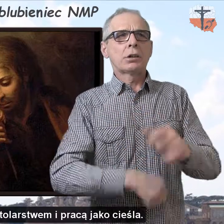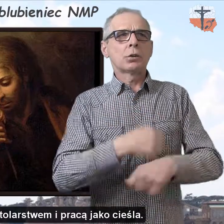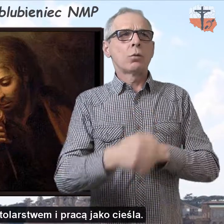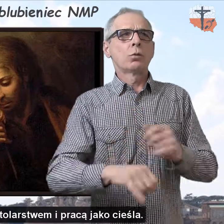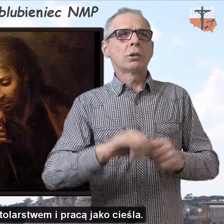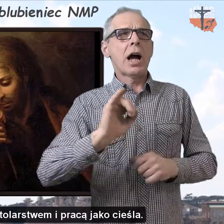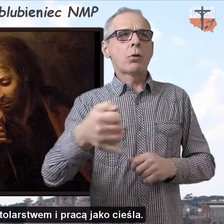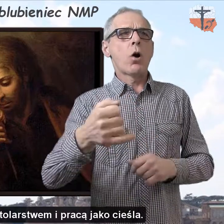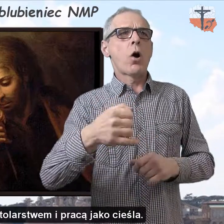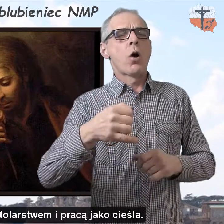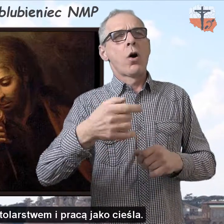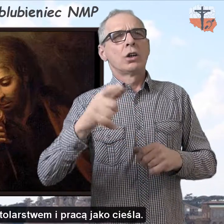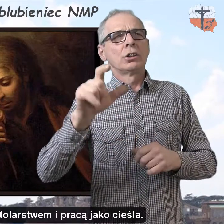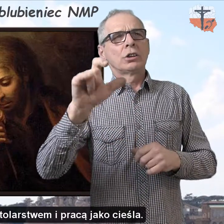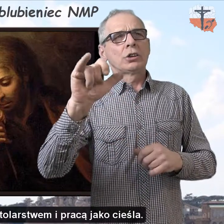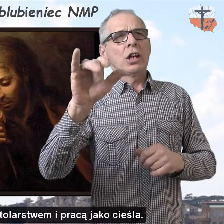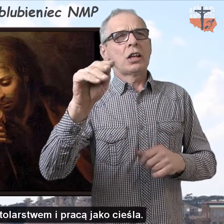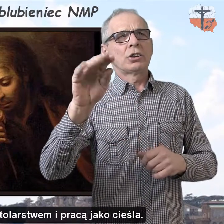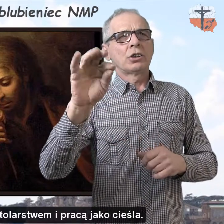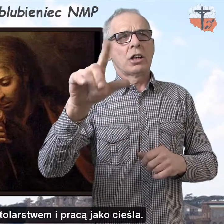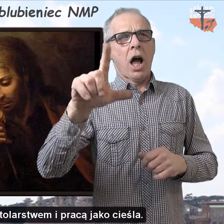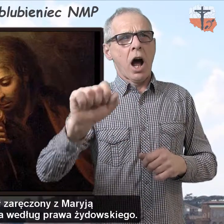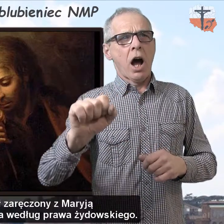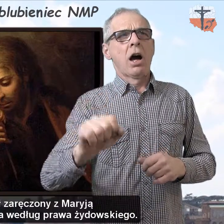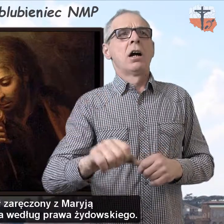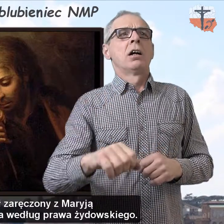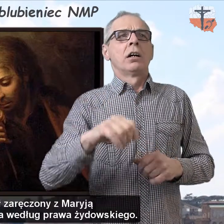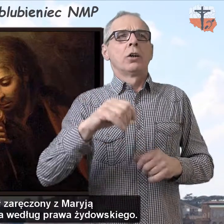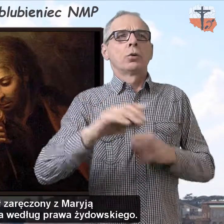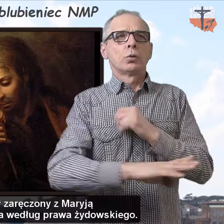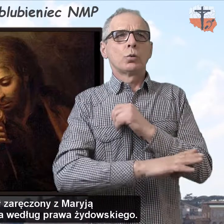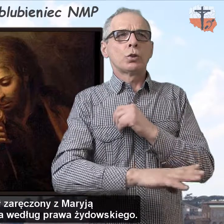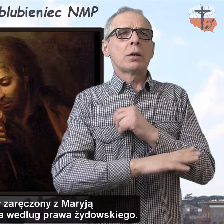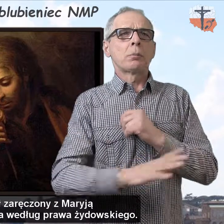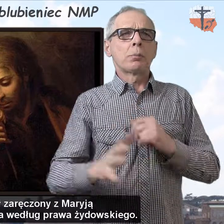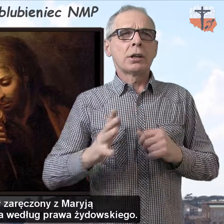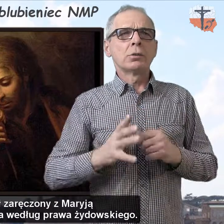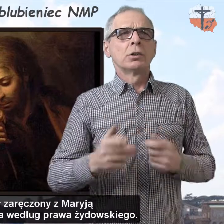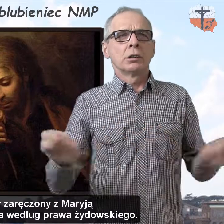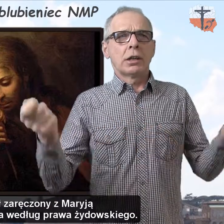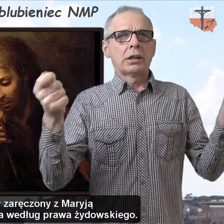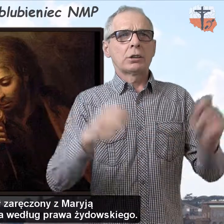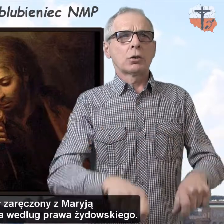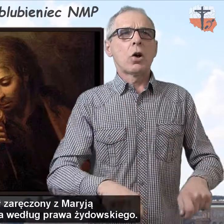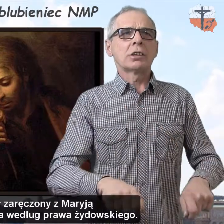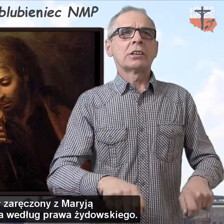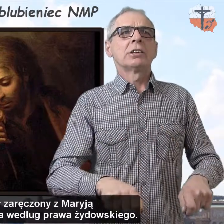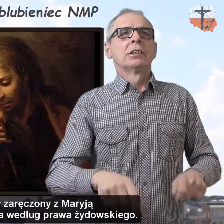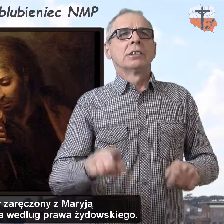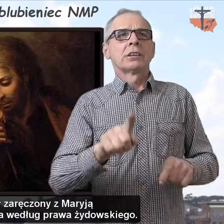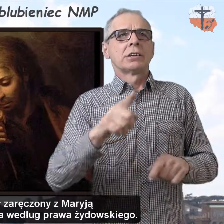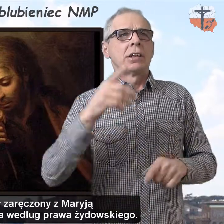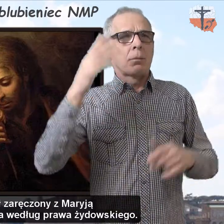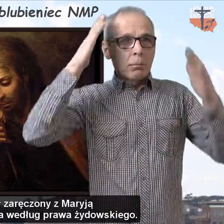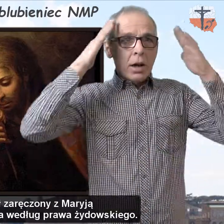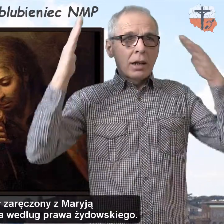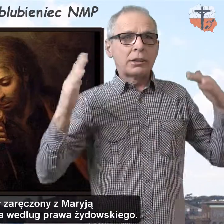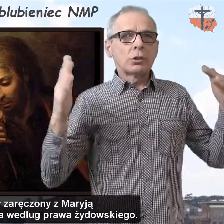jako cieśla. Józef był zaręczony z Maryją i